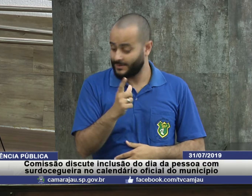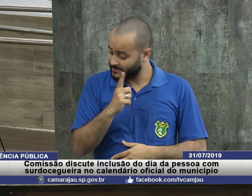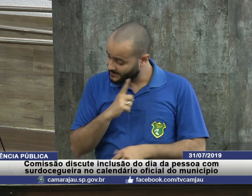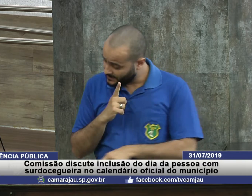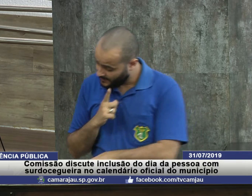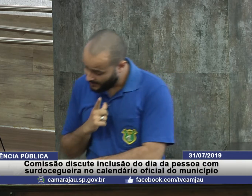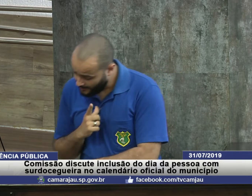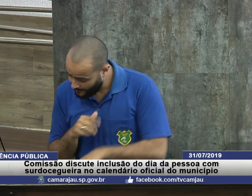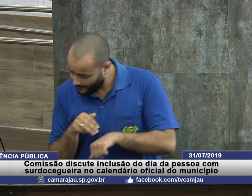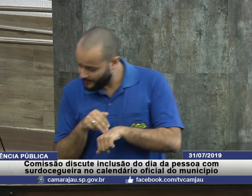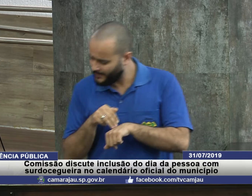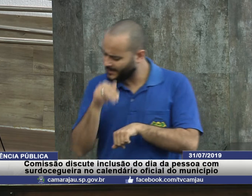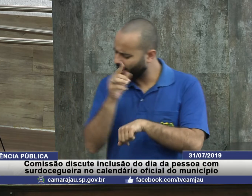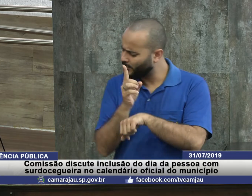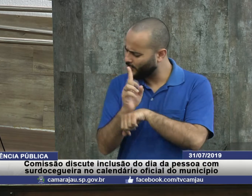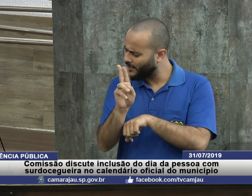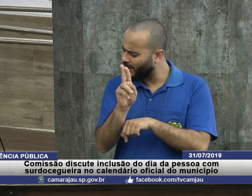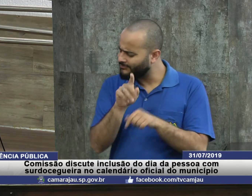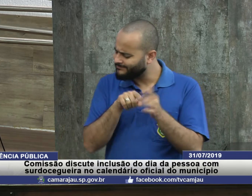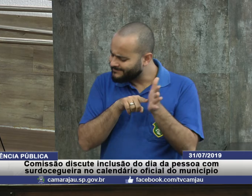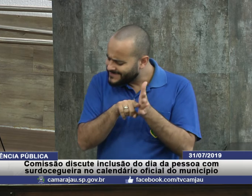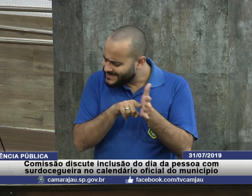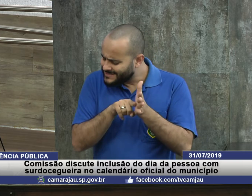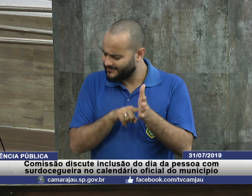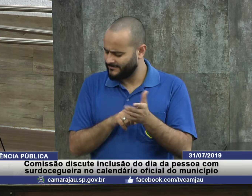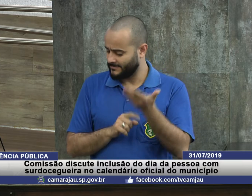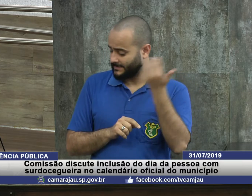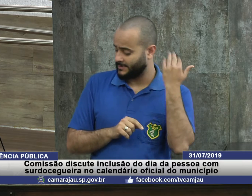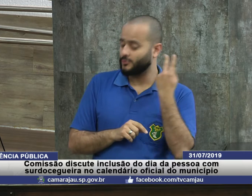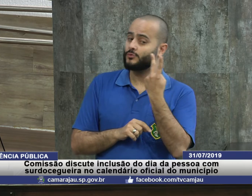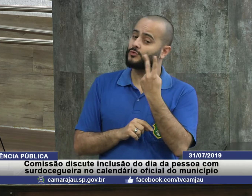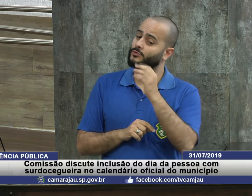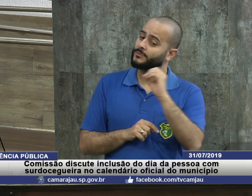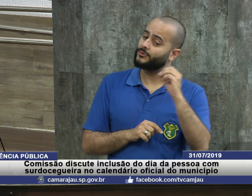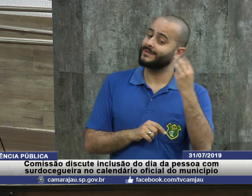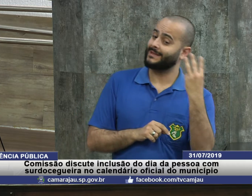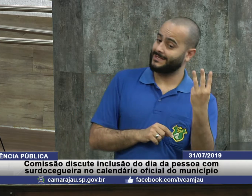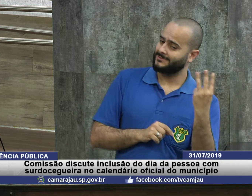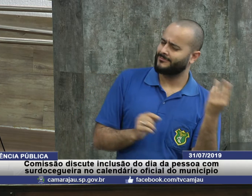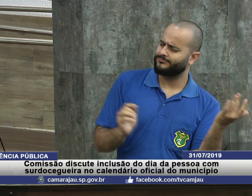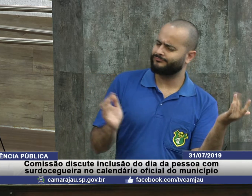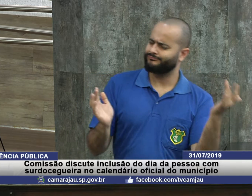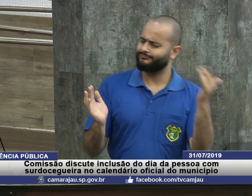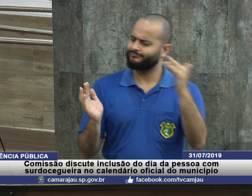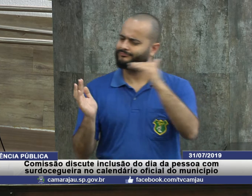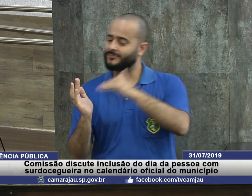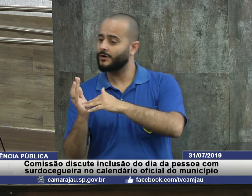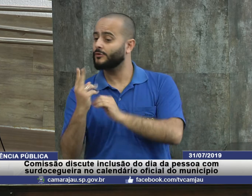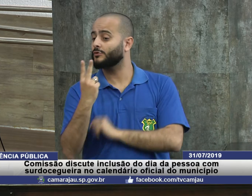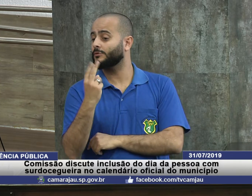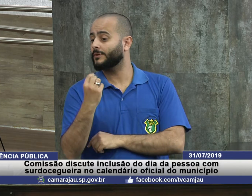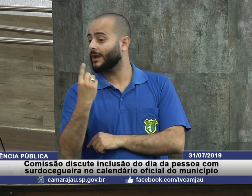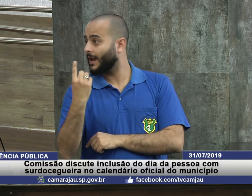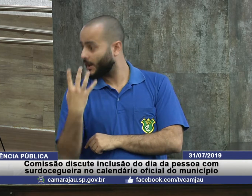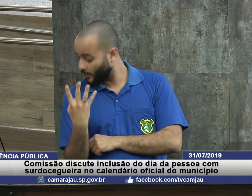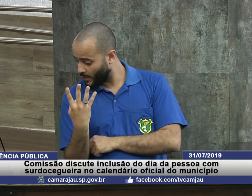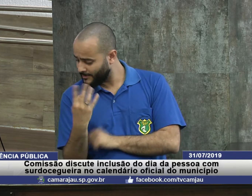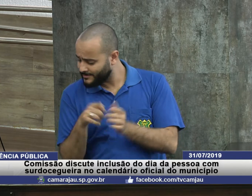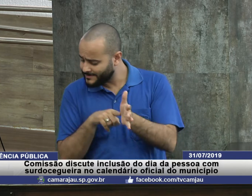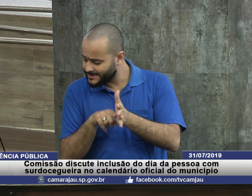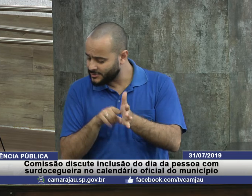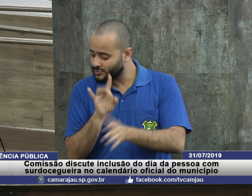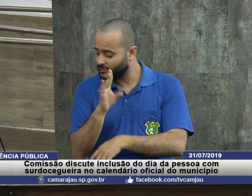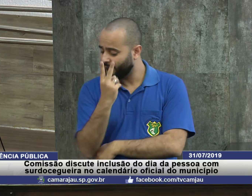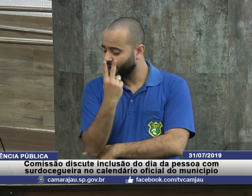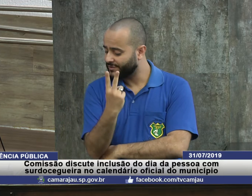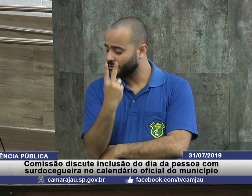será que isso vá contemplar a pessoa com surdo cegueira. Por conta disso, as pesquisas começam a crescer na área da